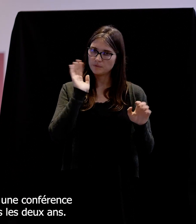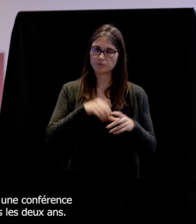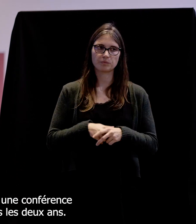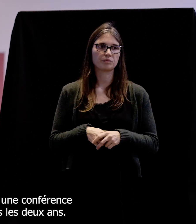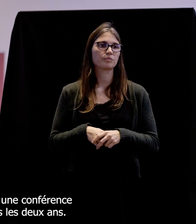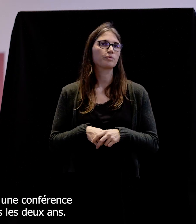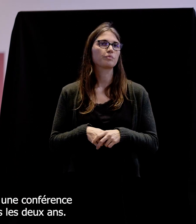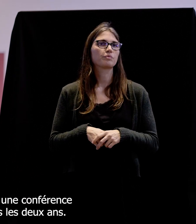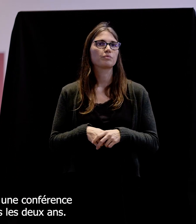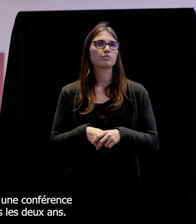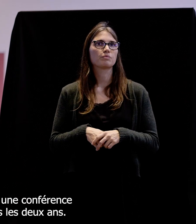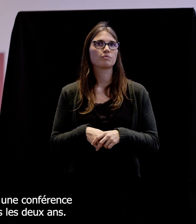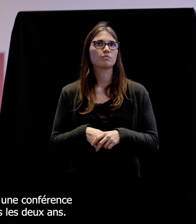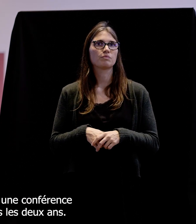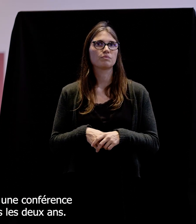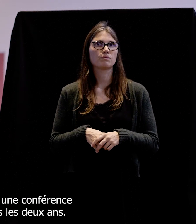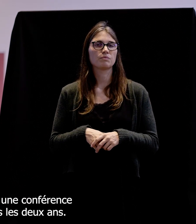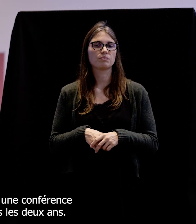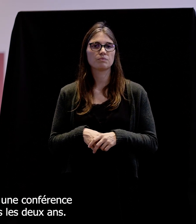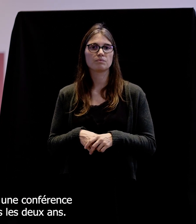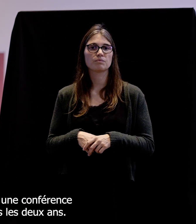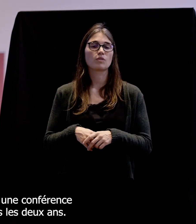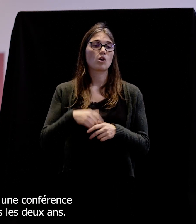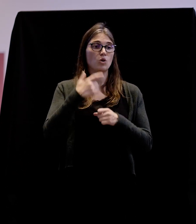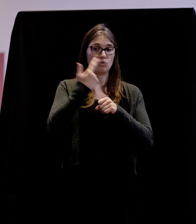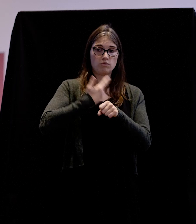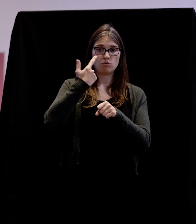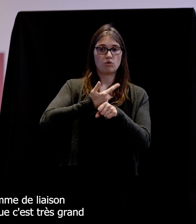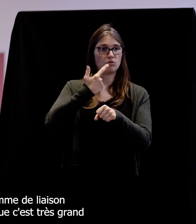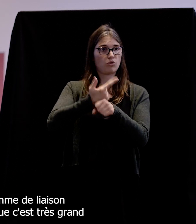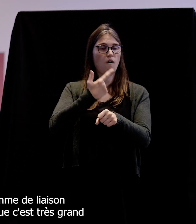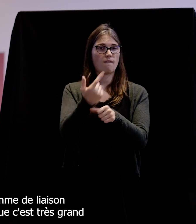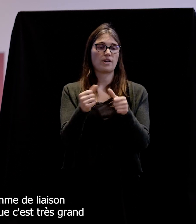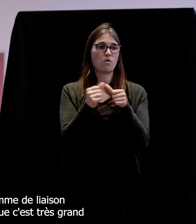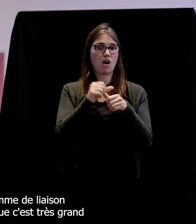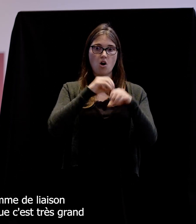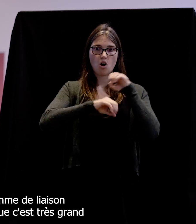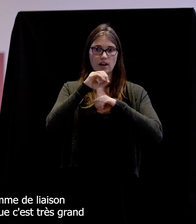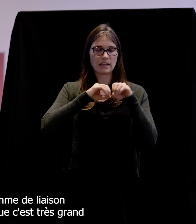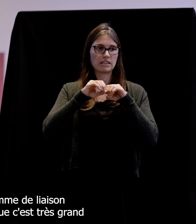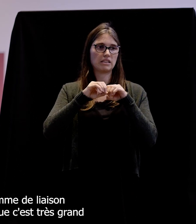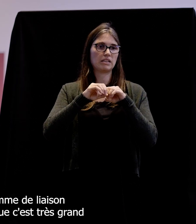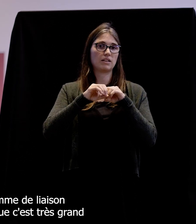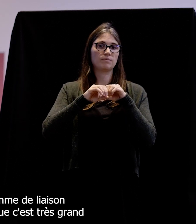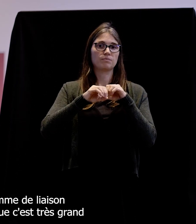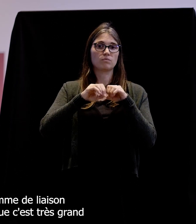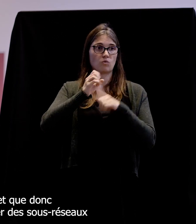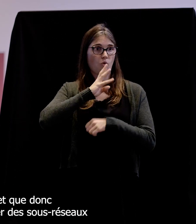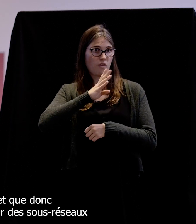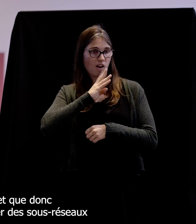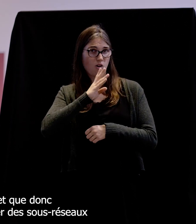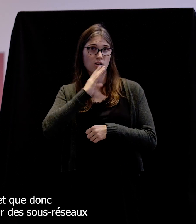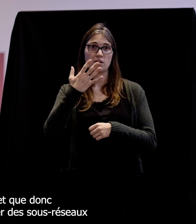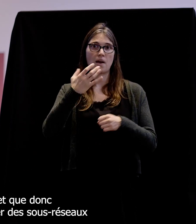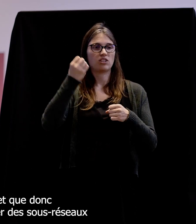Alors, ils organisent une conférence internationale tous les 2 ans. Ils ont un programme de liaison entre parents parce que c'est très grand